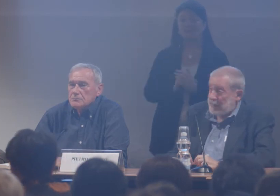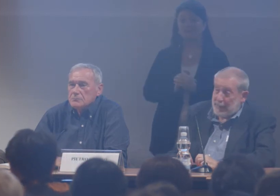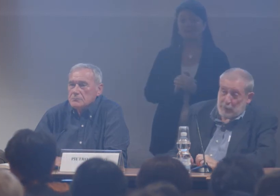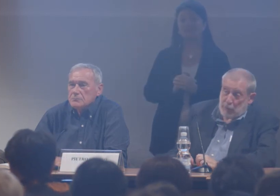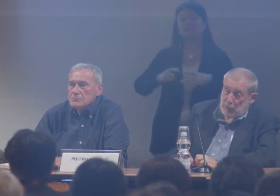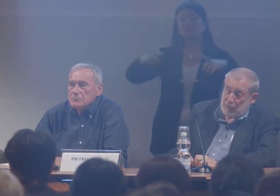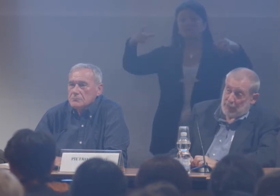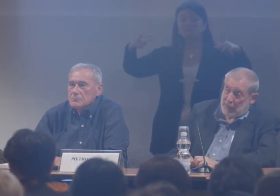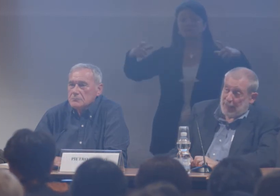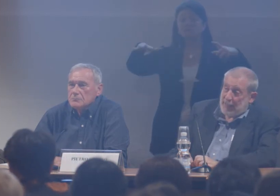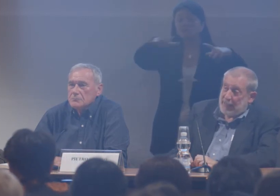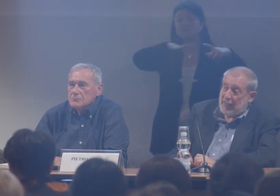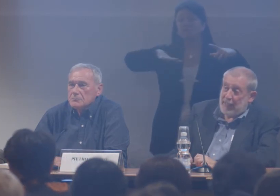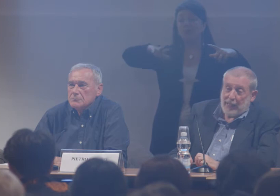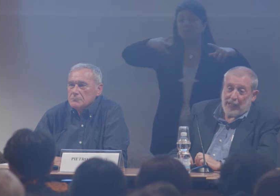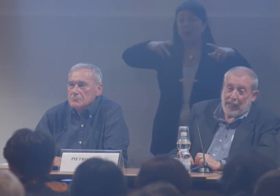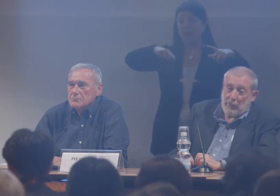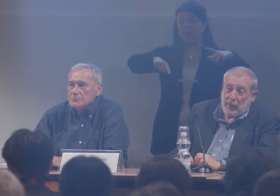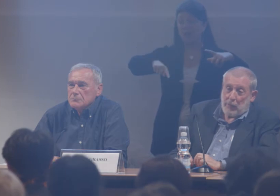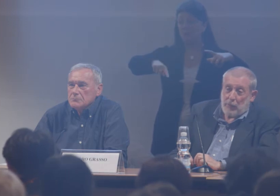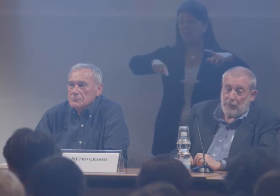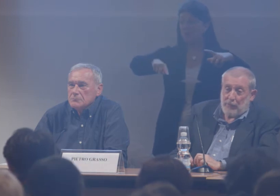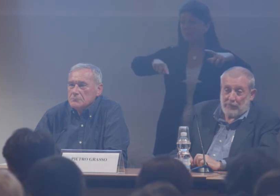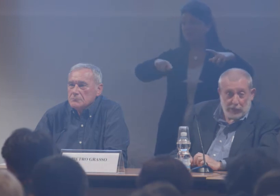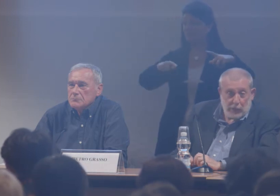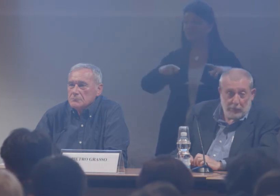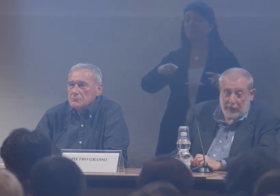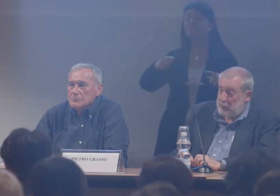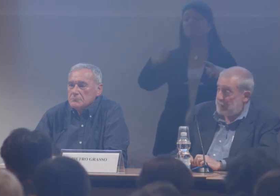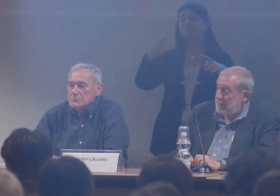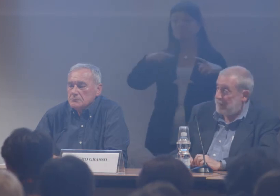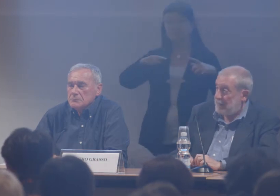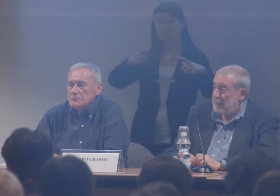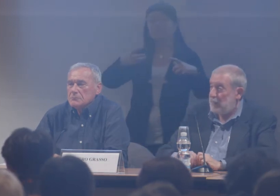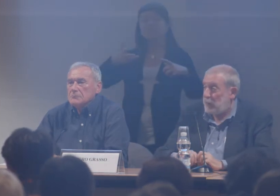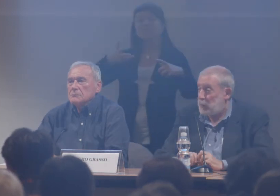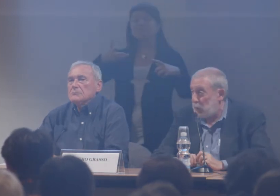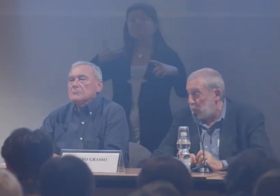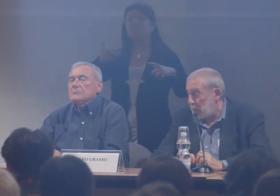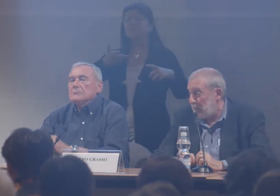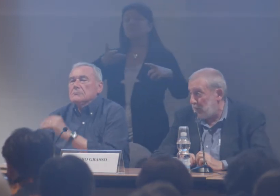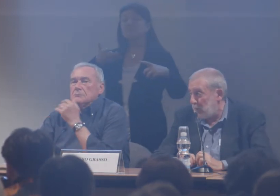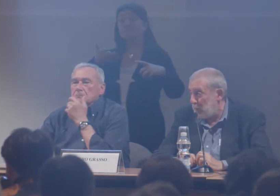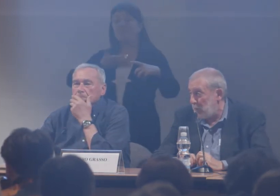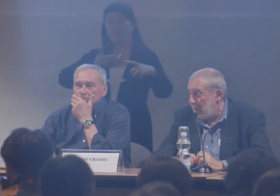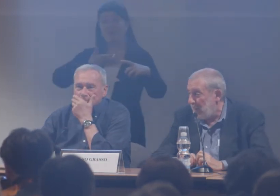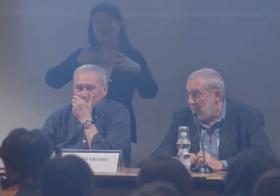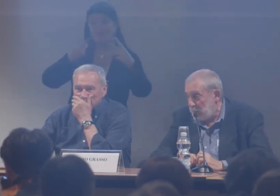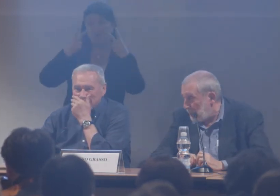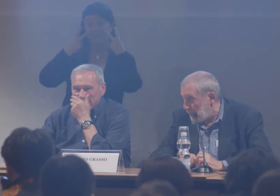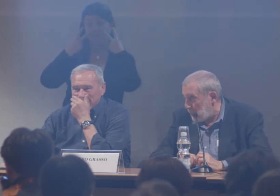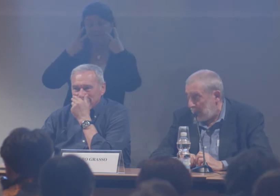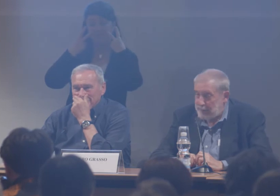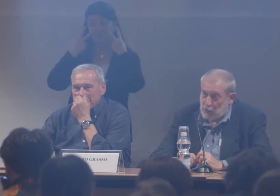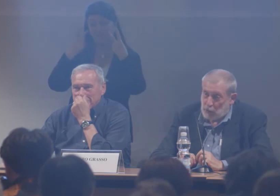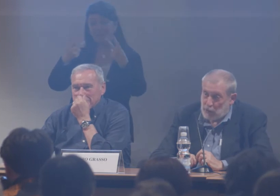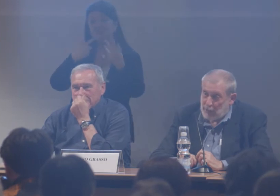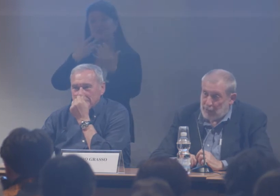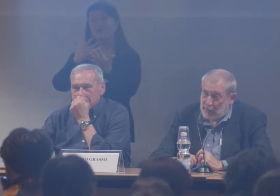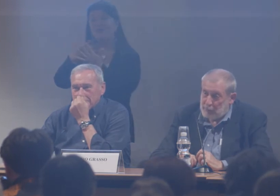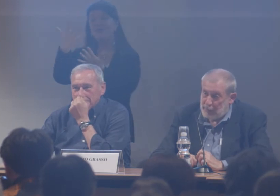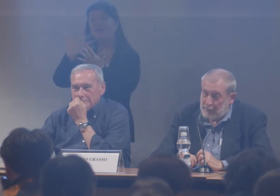c'era Palermo, che abbiamo visto ben rappresentata nel racconto televisivo e